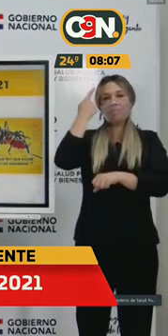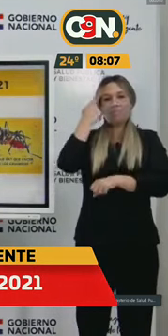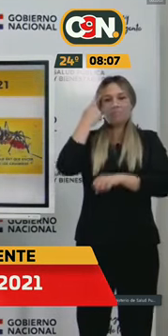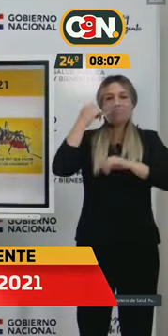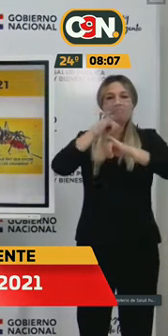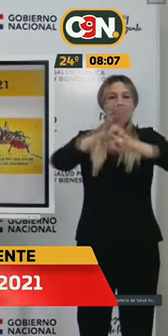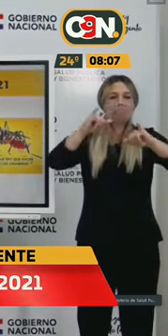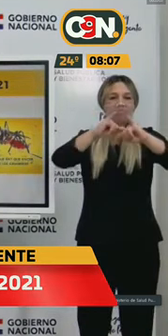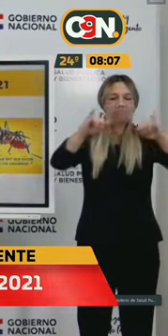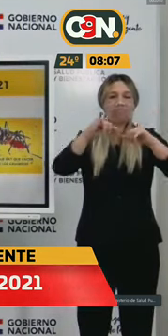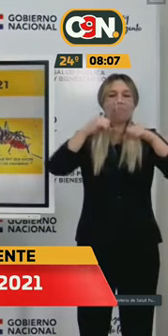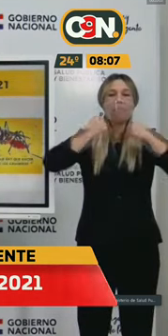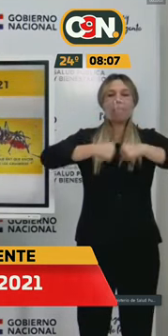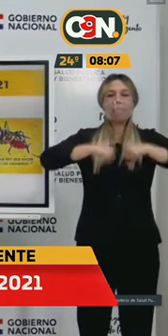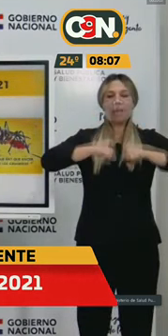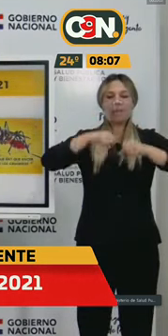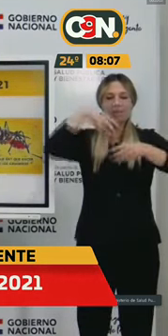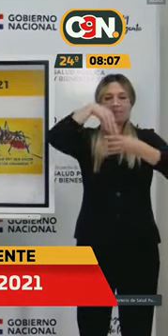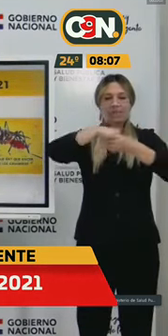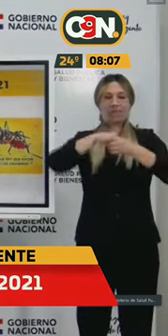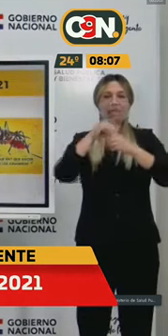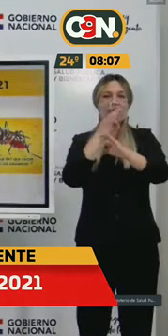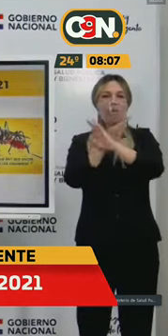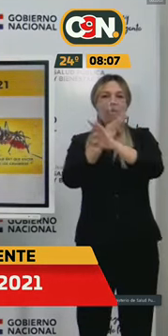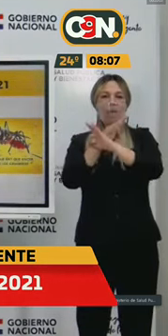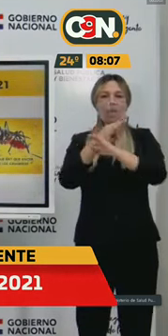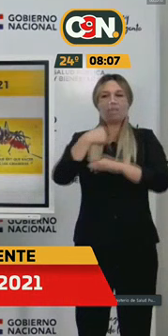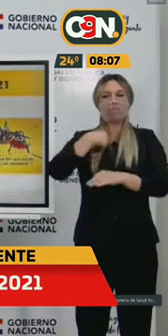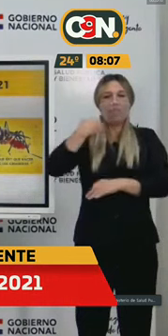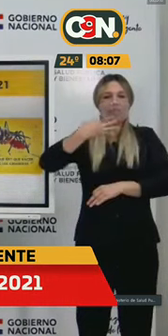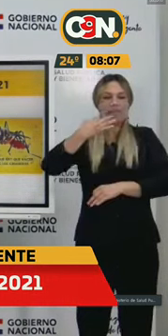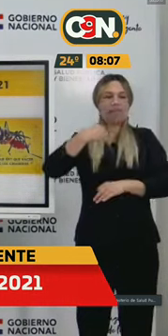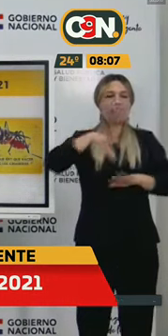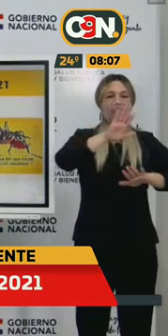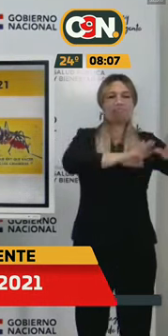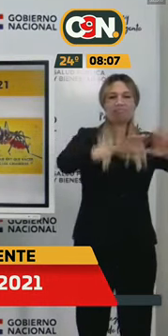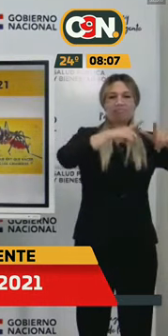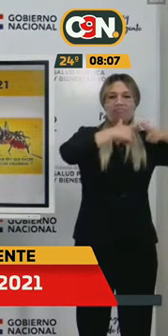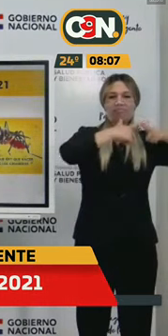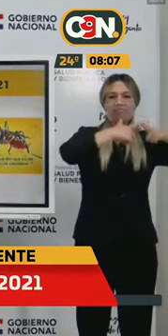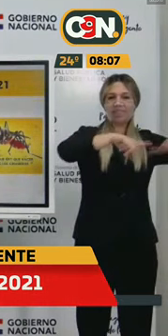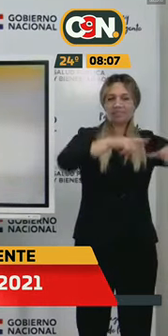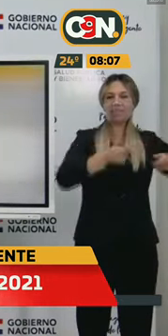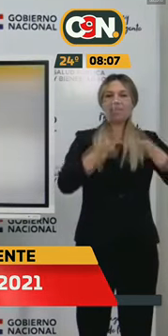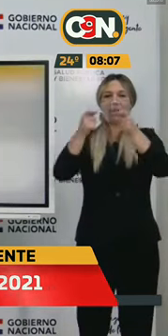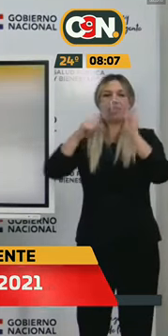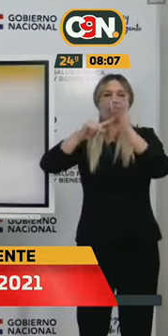como prácticas educativas con las familias en los hogares.